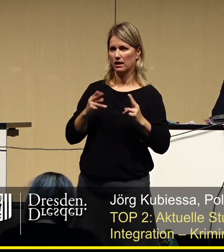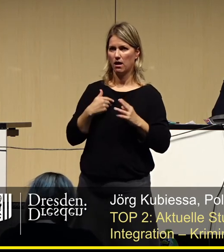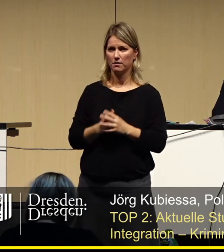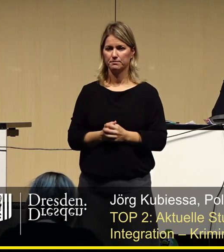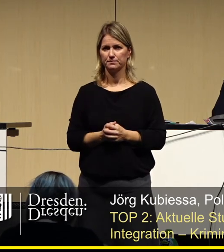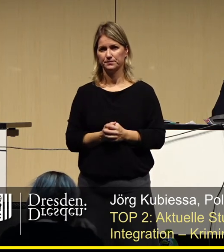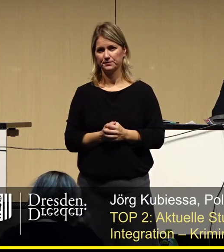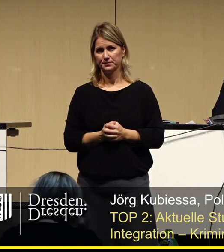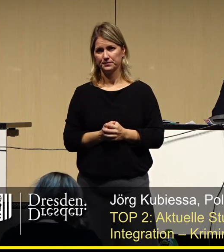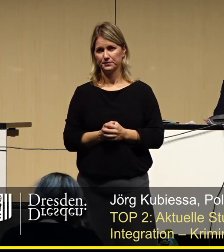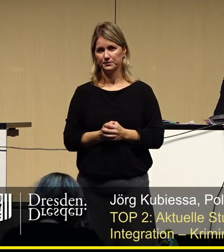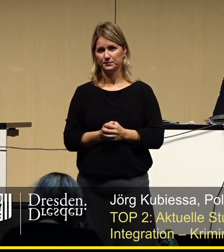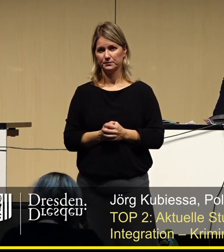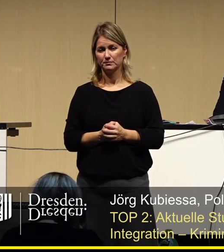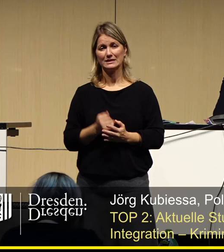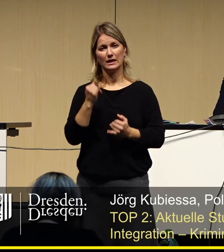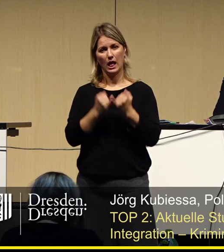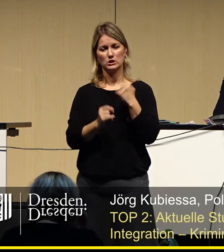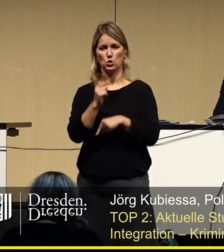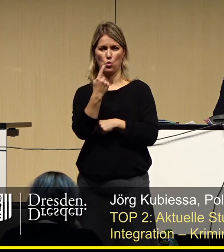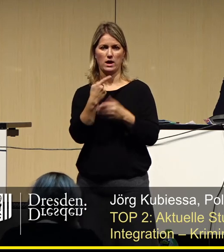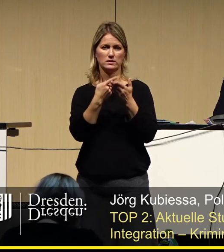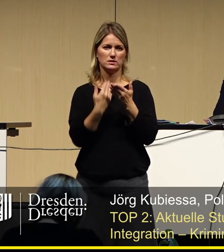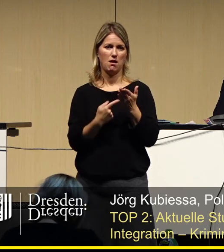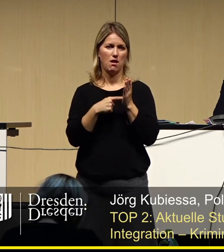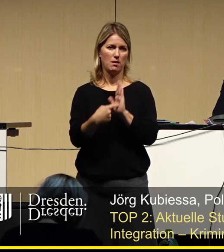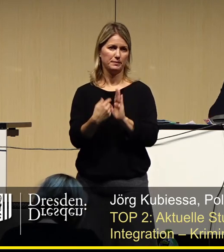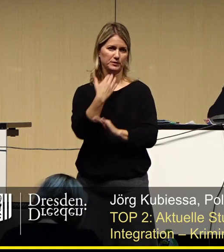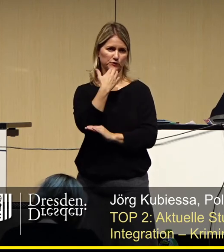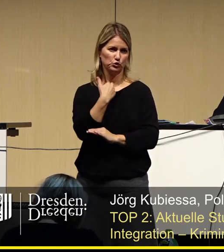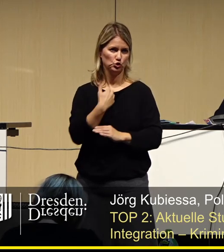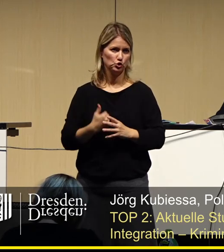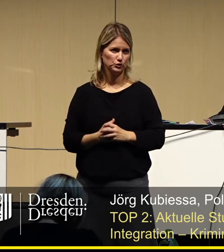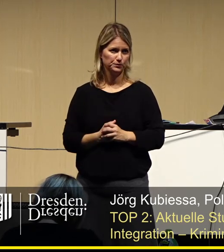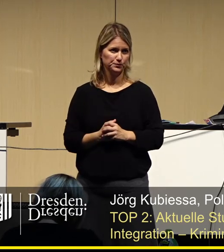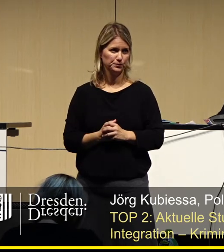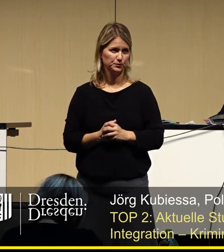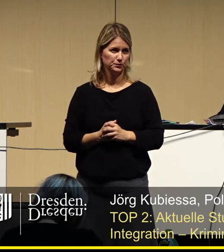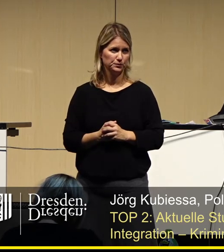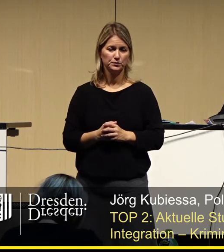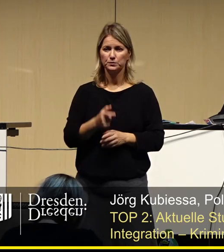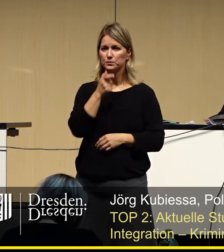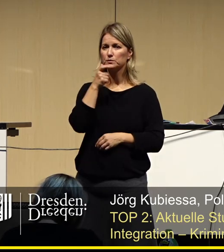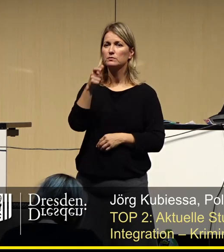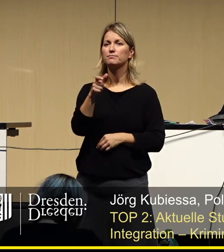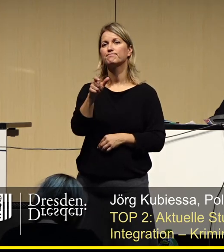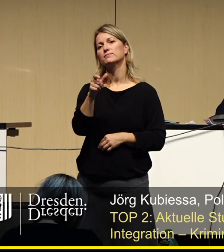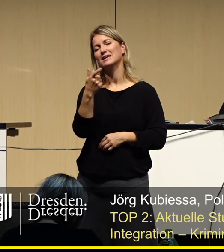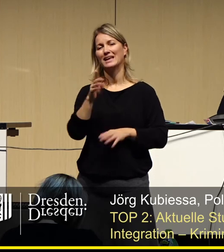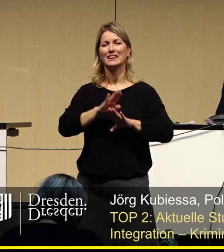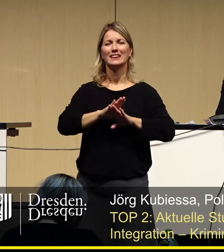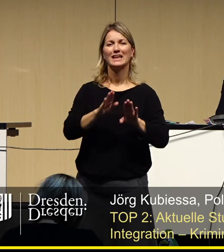Und lassen Sie mich auf die letzte Zahl kommen. Wenn Sie den Begriff Nichtdeutsche geben, wird er auch